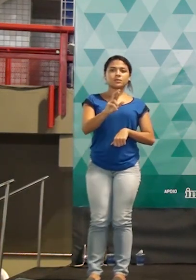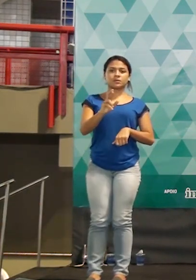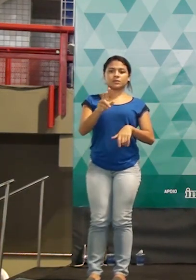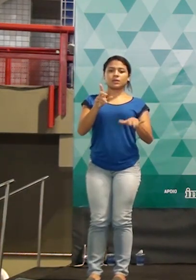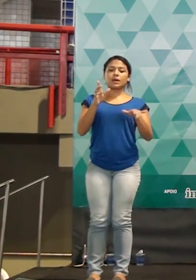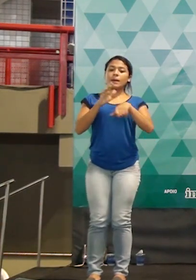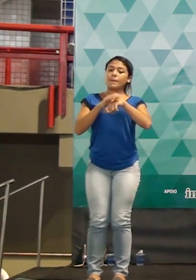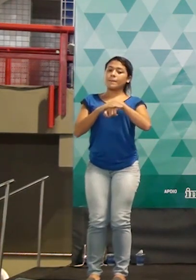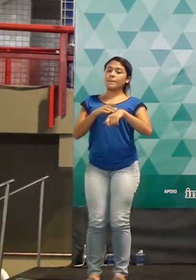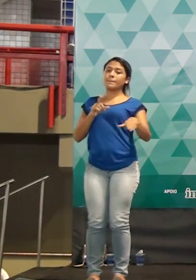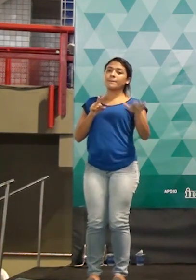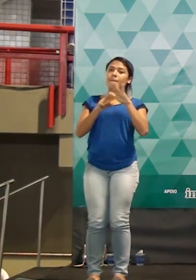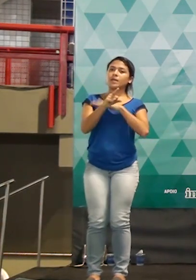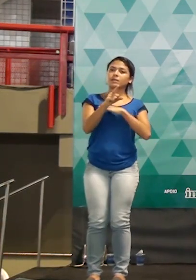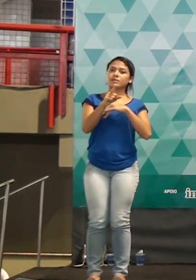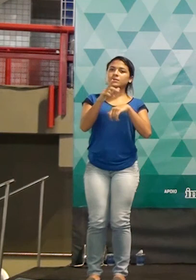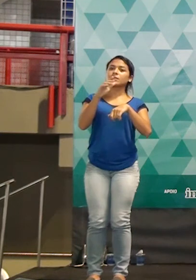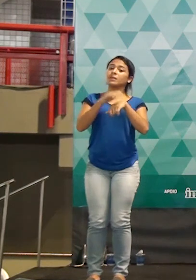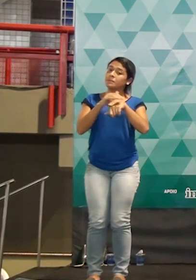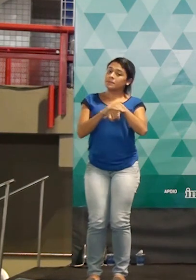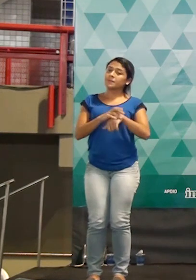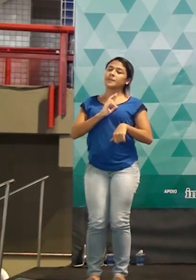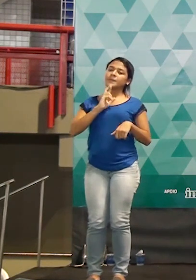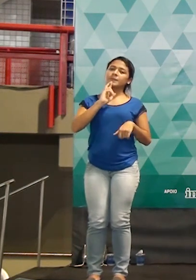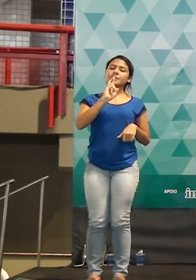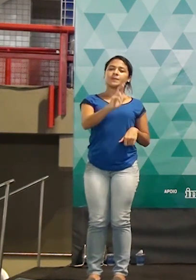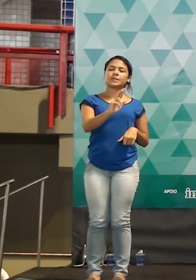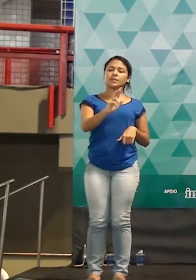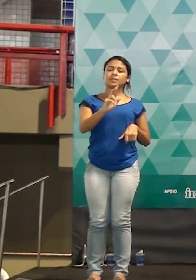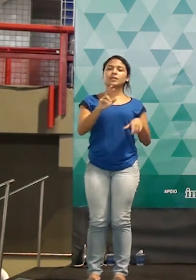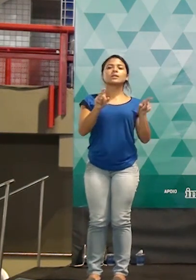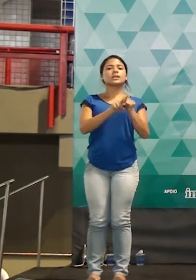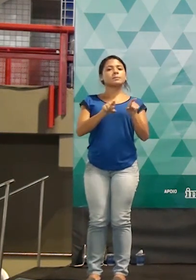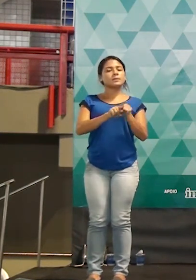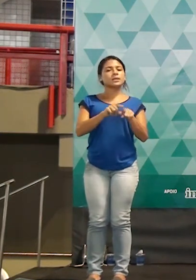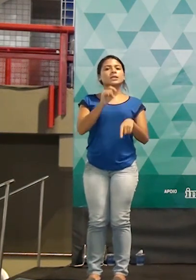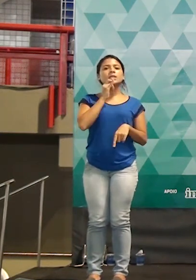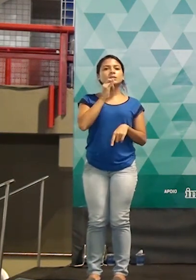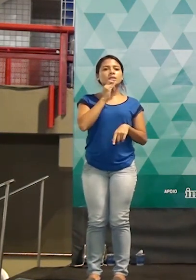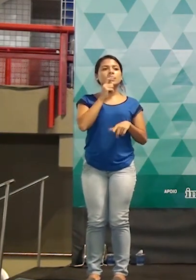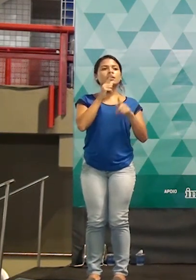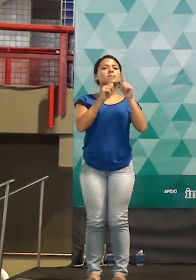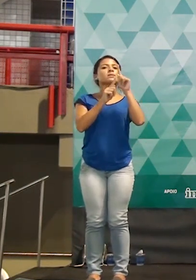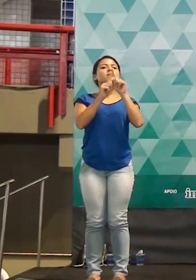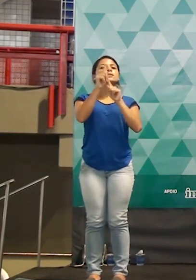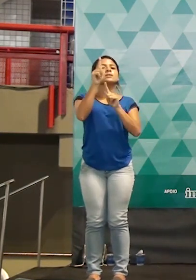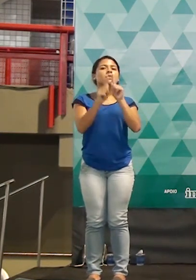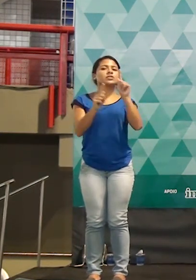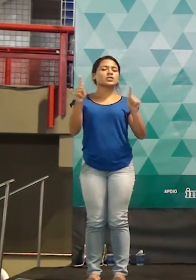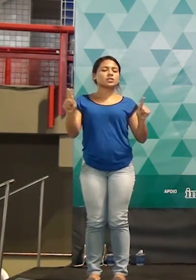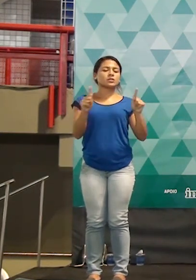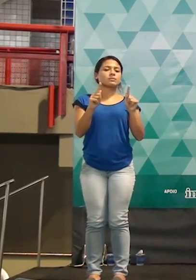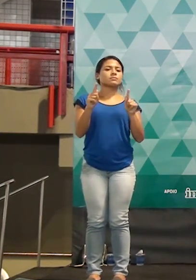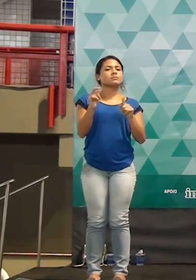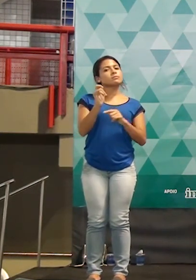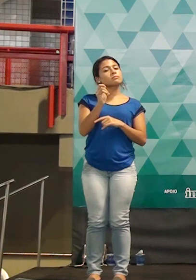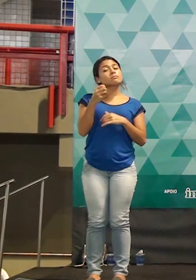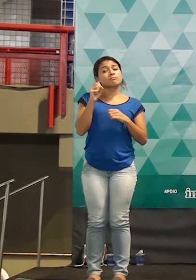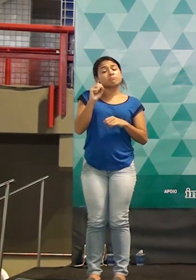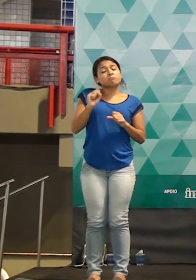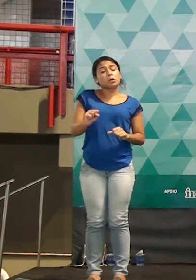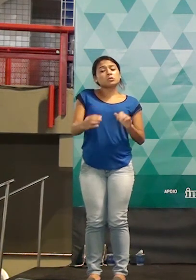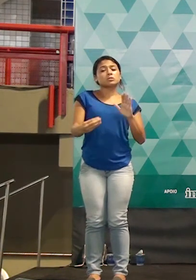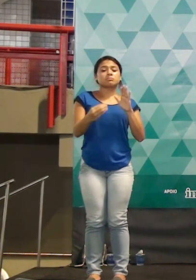ficar para o leitor responder. Dado estatístico. Eu posso botar um dado estatístico na minha redação? Pode. Se o